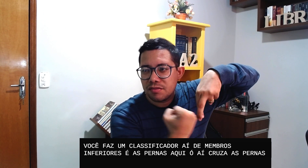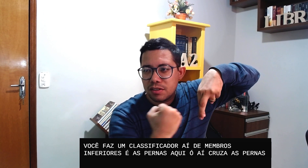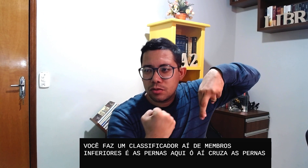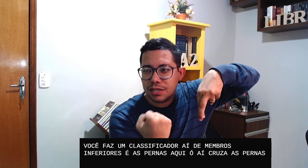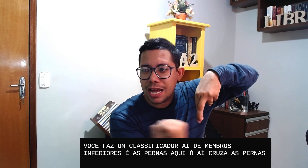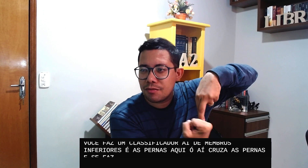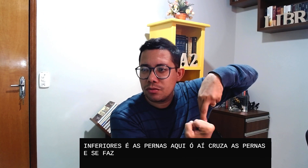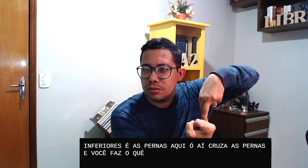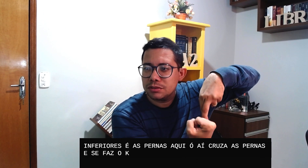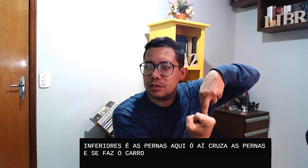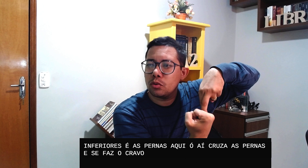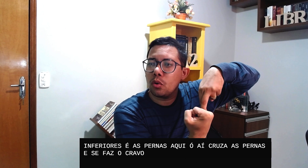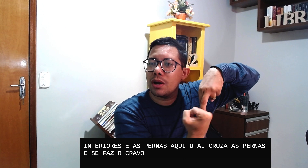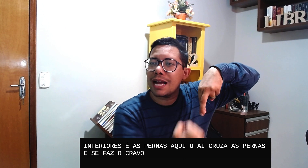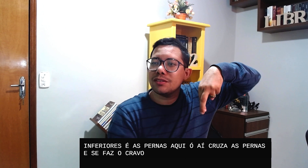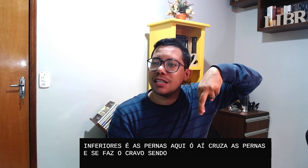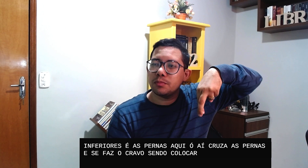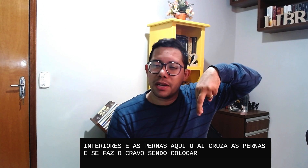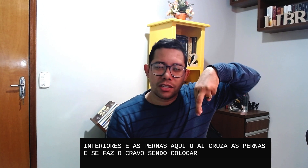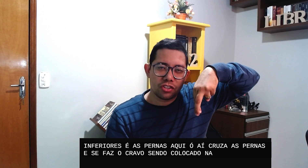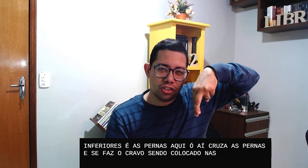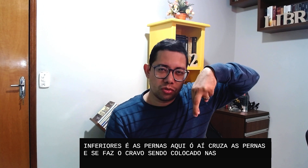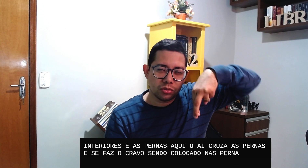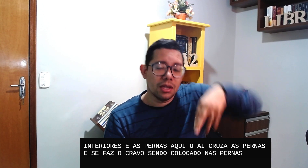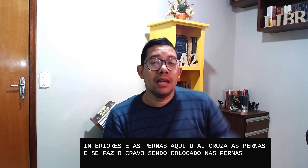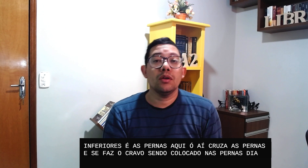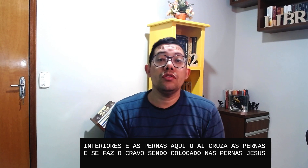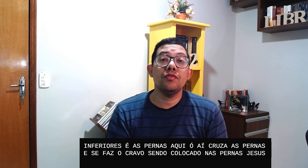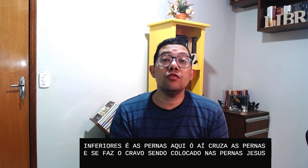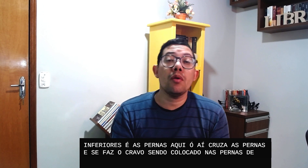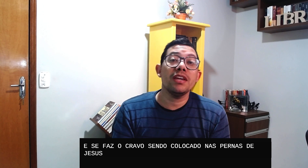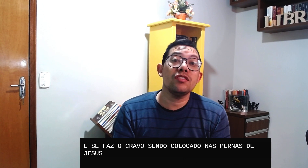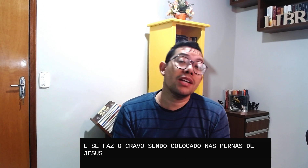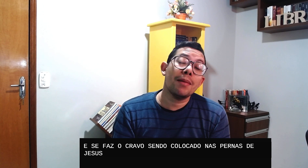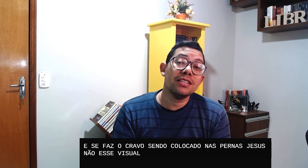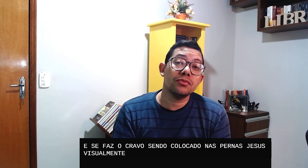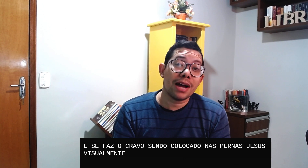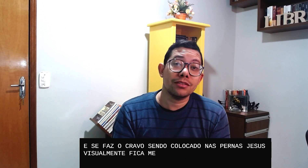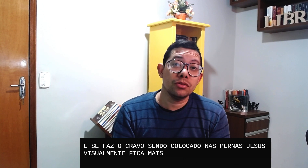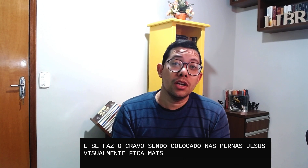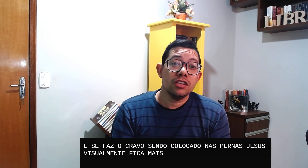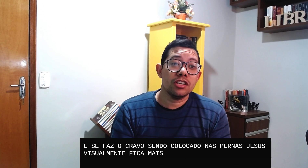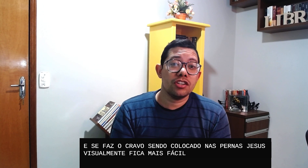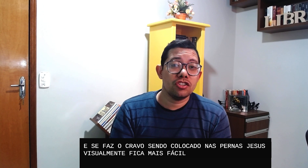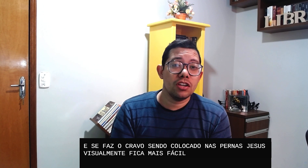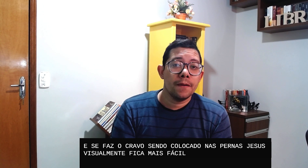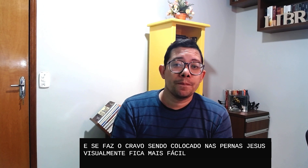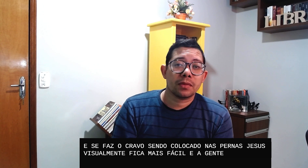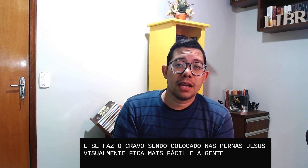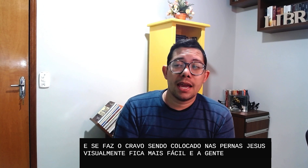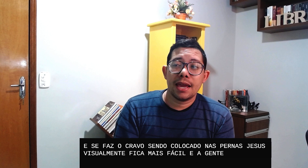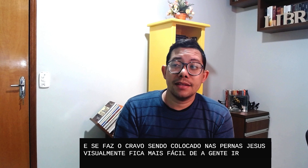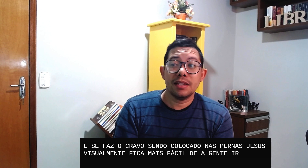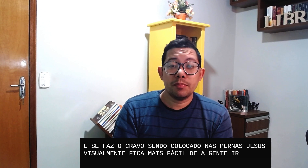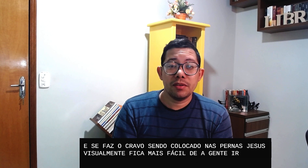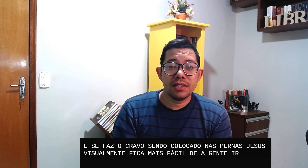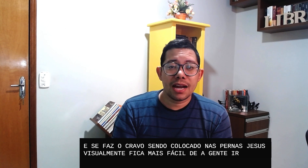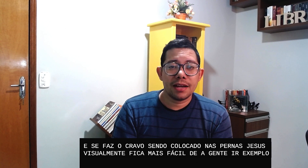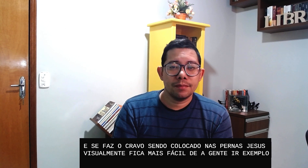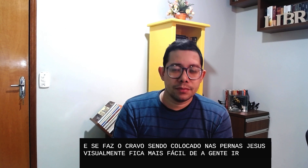faz o cravo sendo colocado nas pernas de Jesus. Então, isso visualmente fica mais fácil de a gente exemplificar,